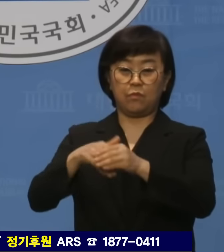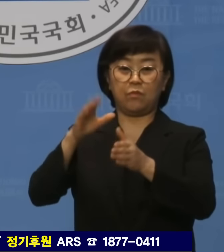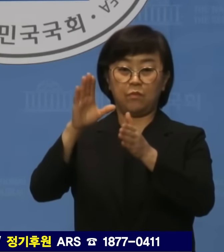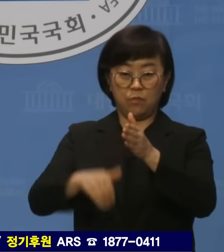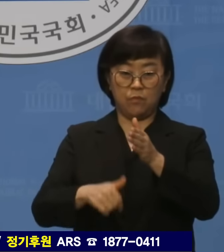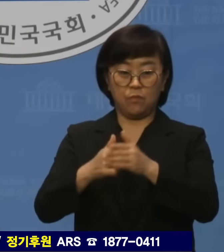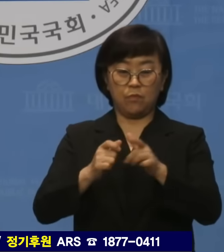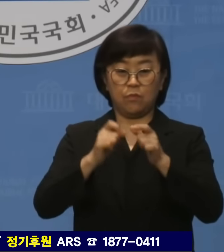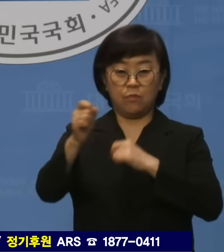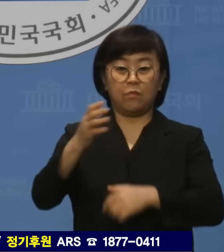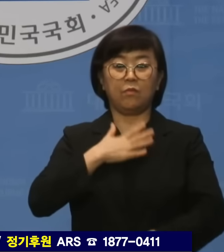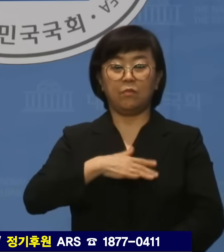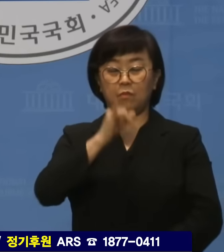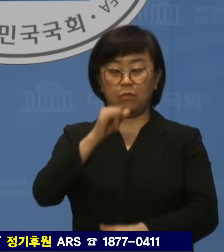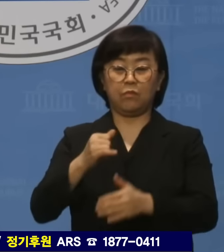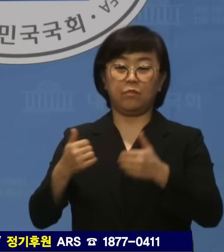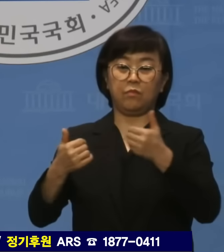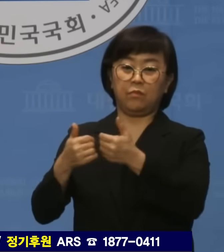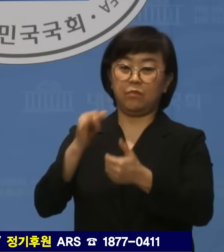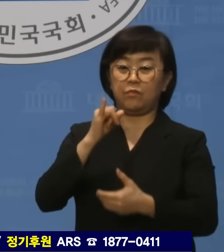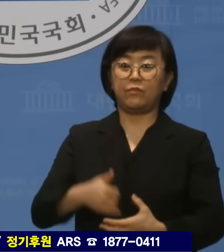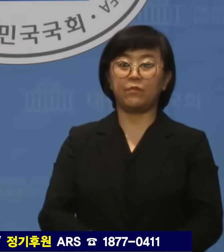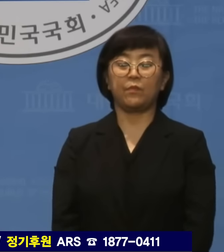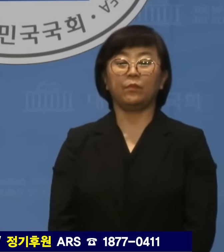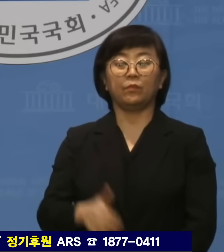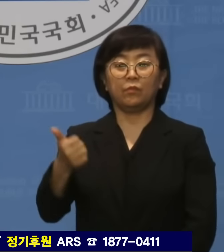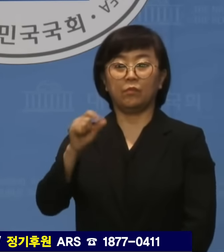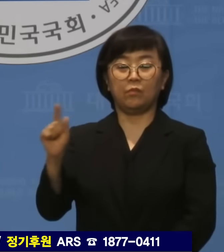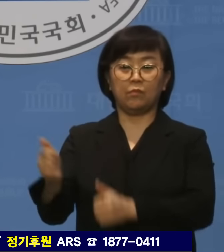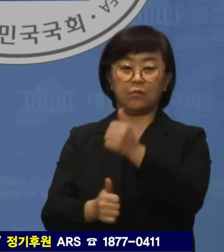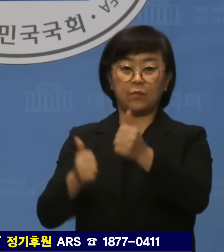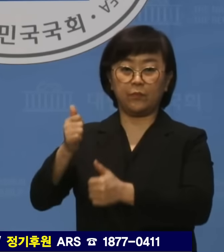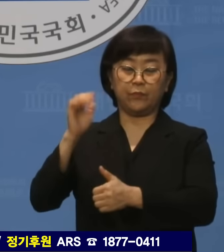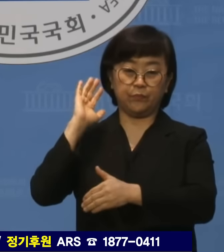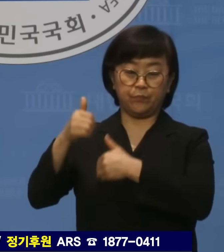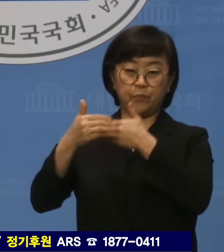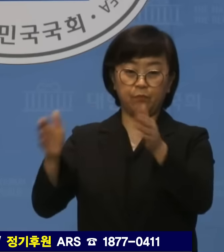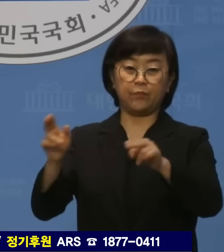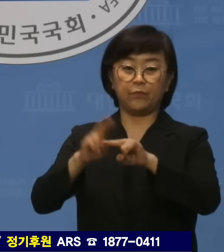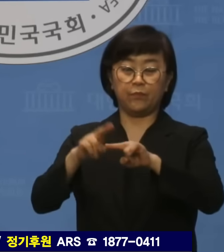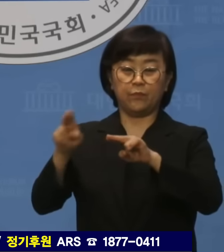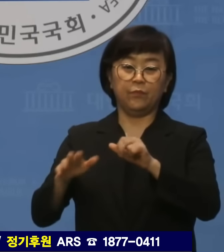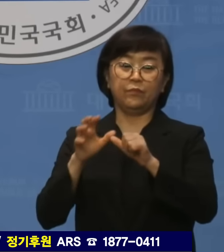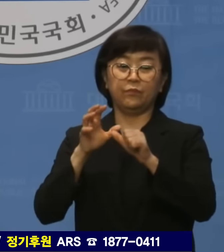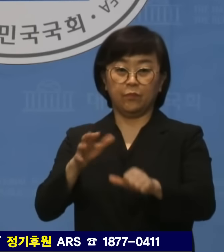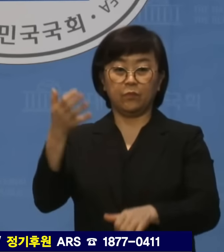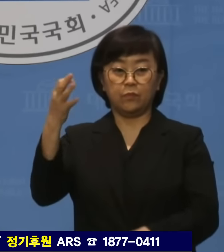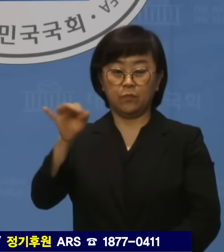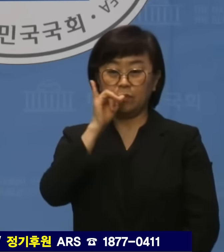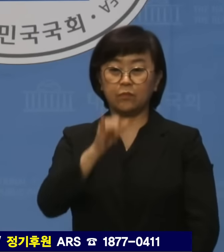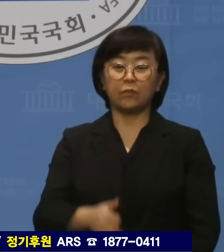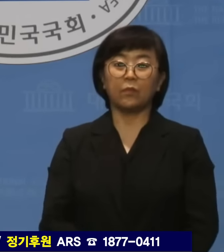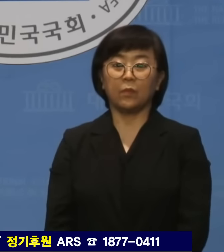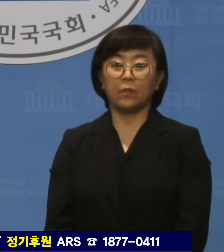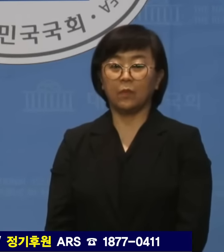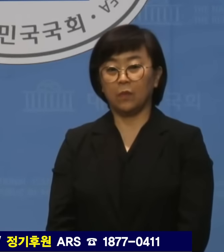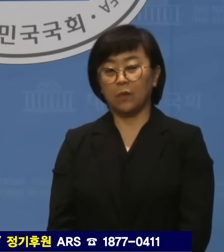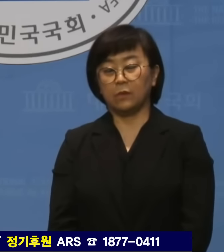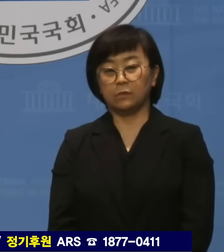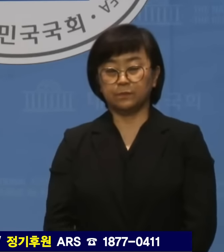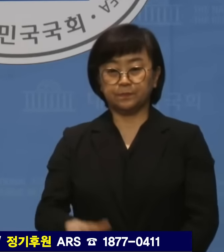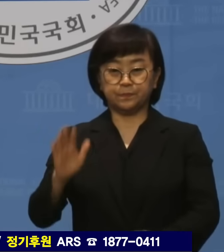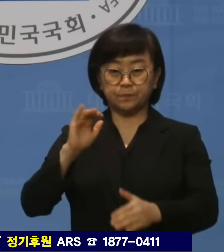것으로 알고 있다고 반박했습니다 한원장 스스로 대통령실의 사퇴 압박을 인정한 것입니다